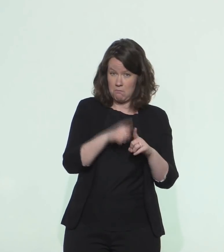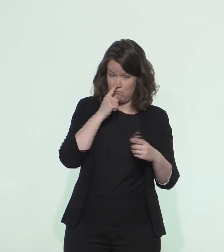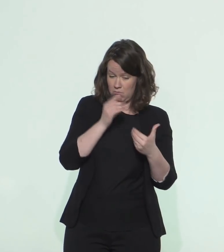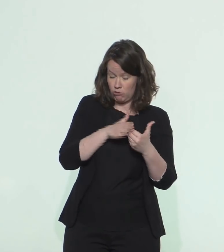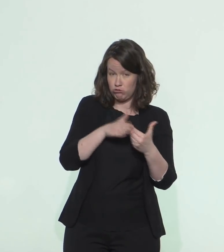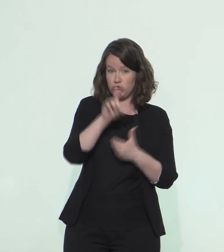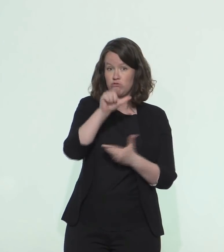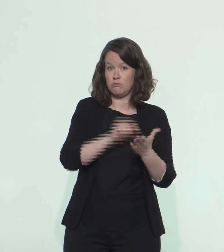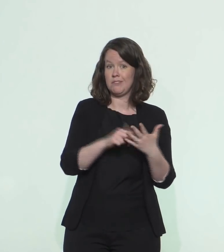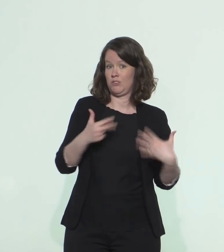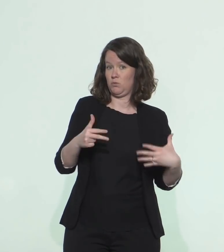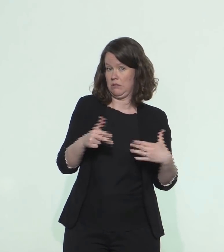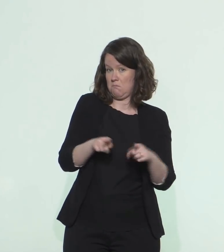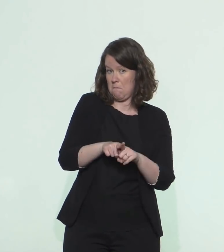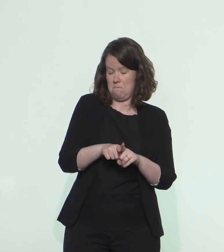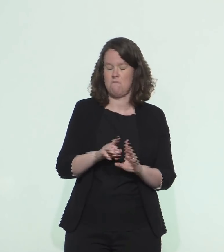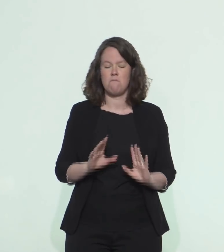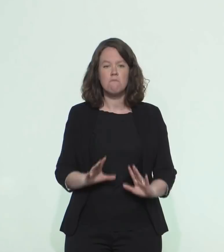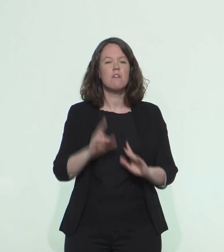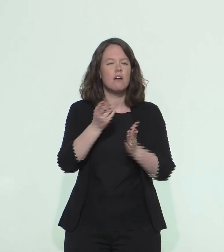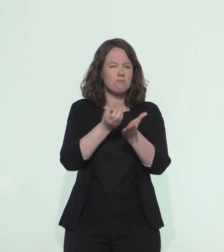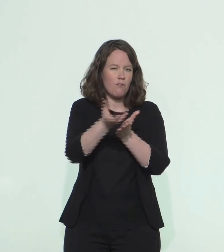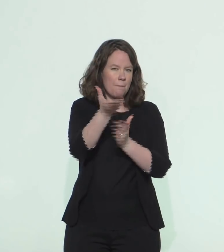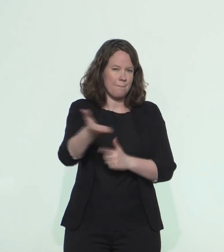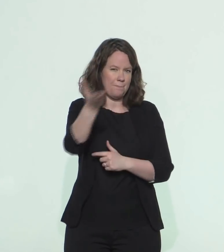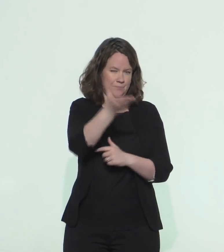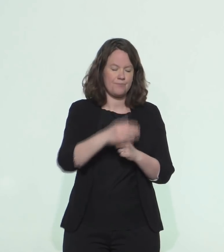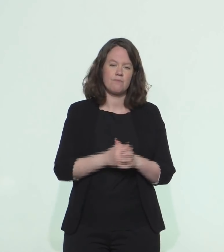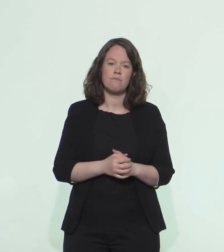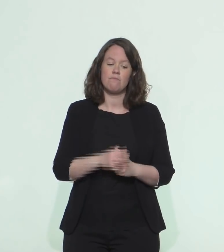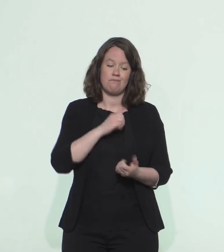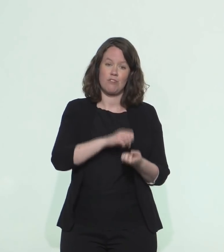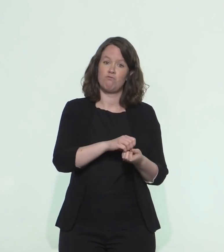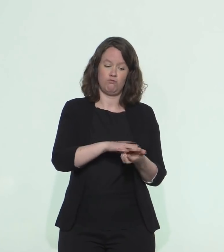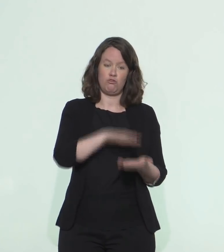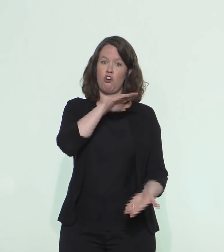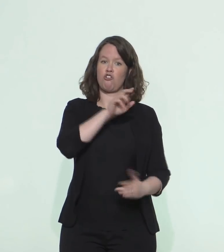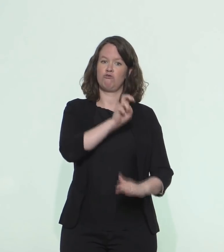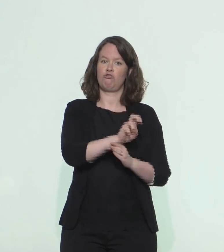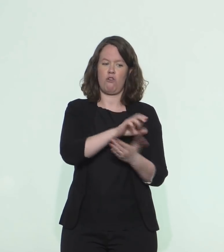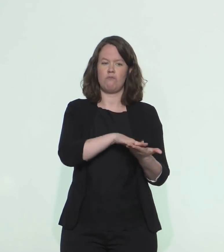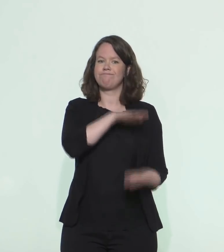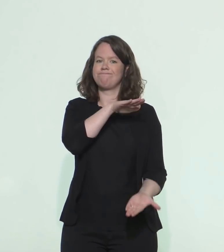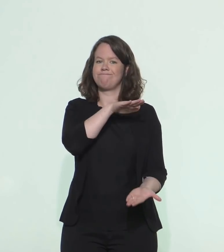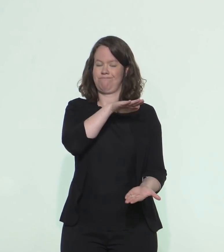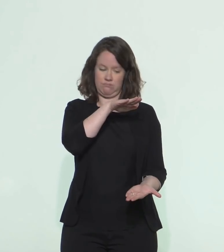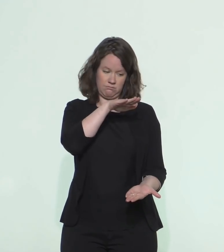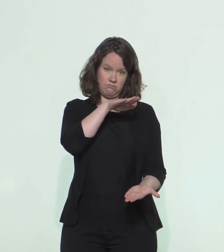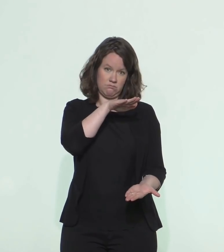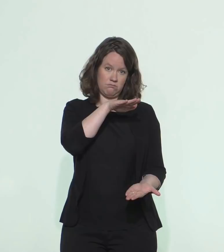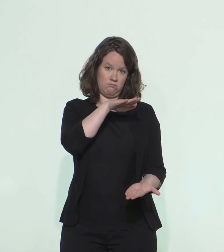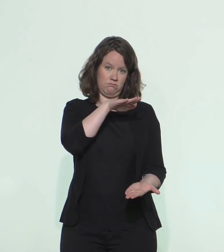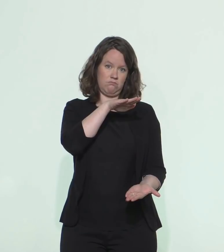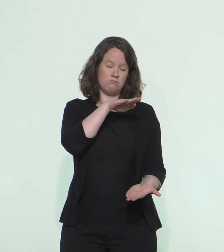Simplement, il faut juste expliquer aux Françaises et aux Français que nous avions un stock qui était à très grande majorité acheté dans les